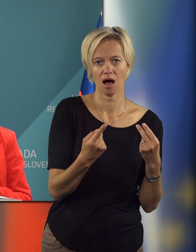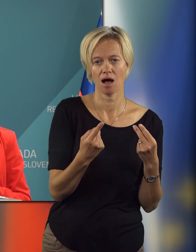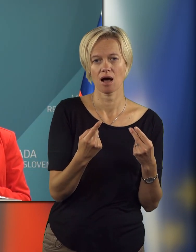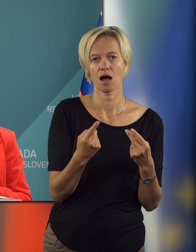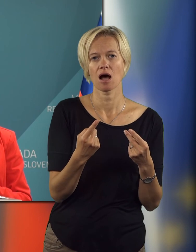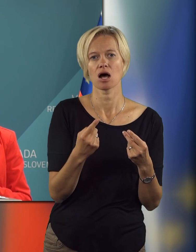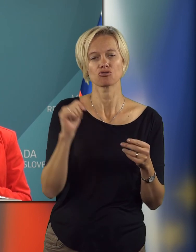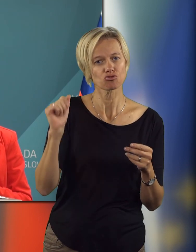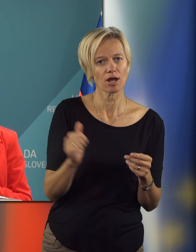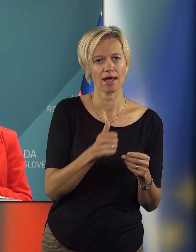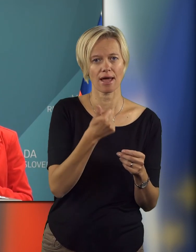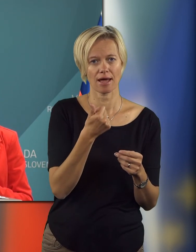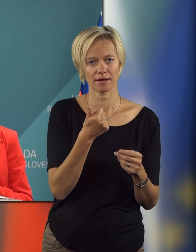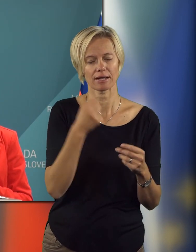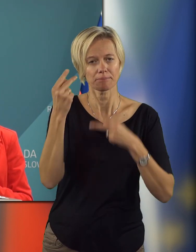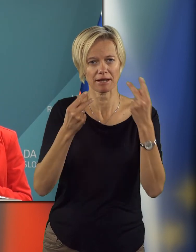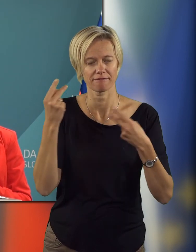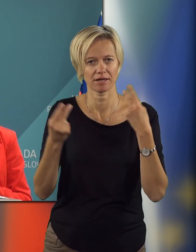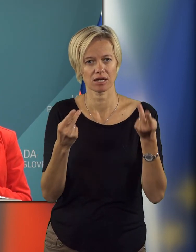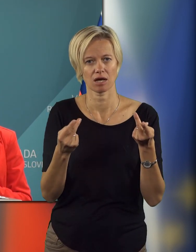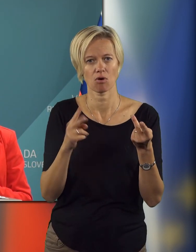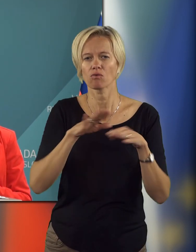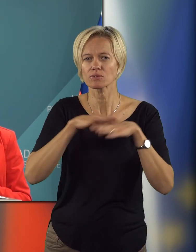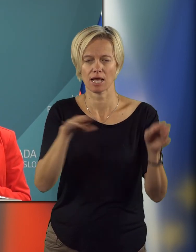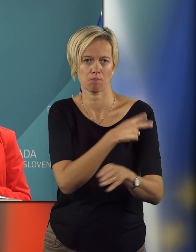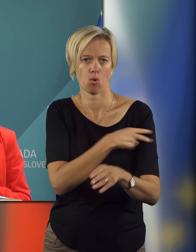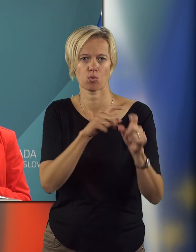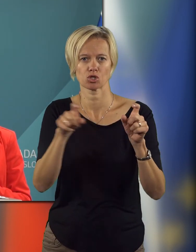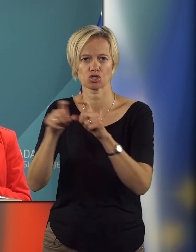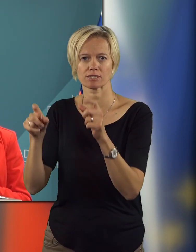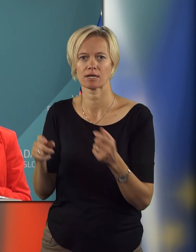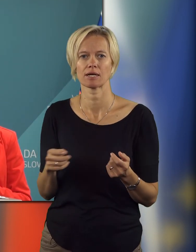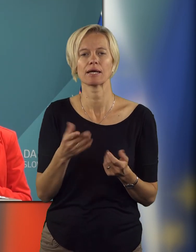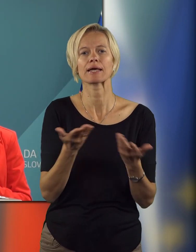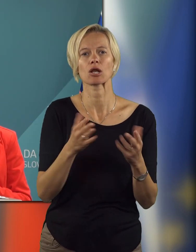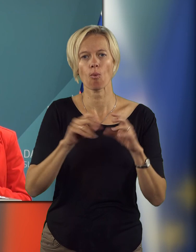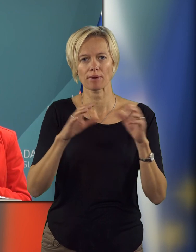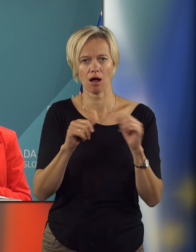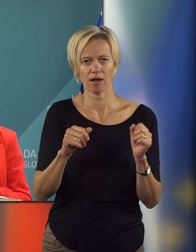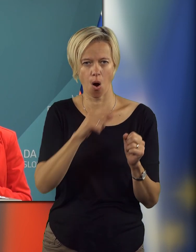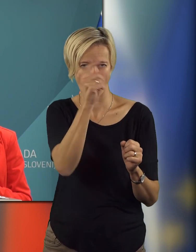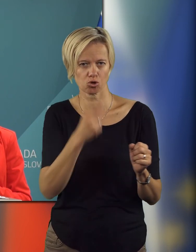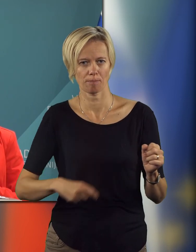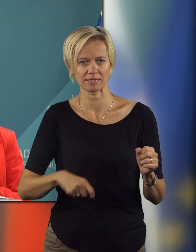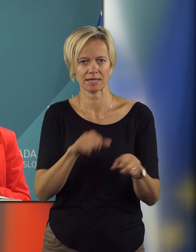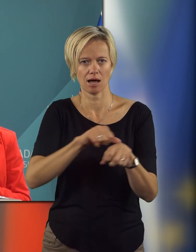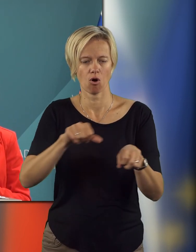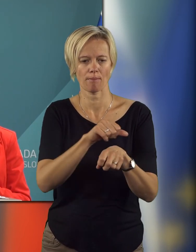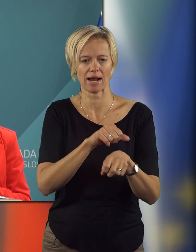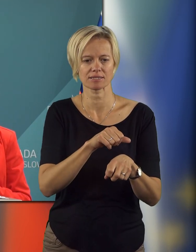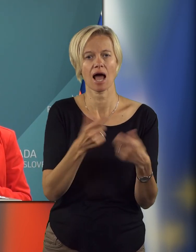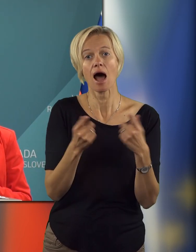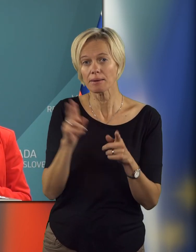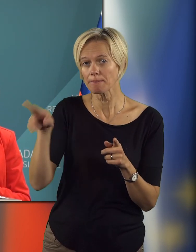povedala, se upravičujem, da še enkrat preverjamo v vseh bolnišnicah, ki opravljajo ortopedske